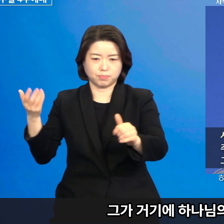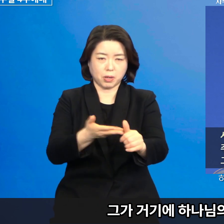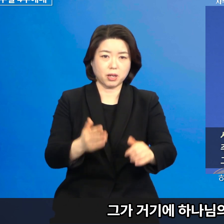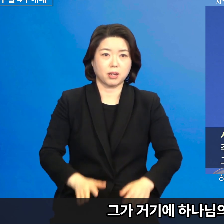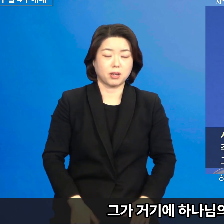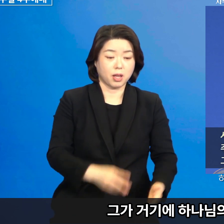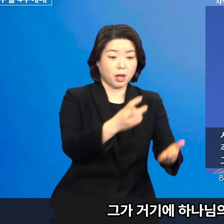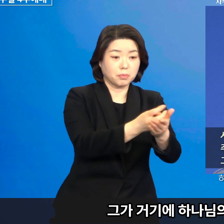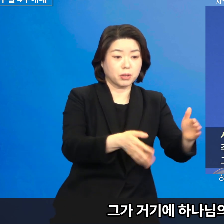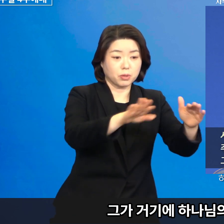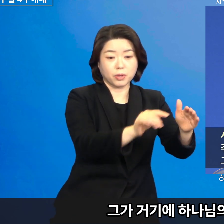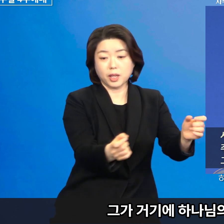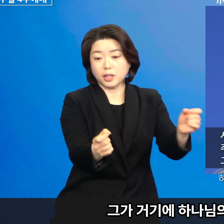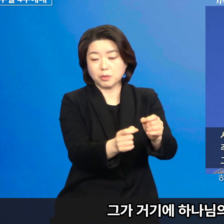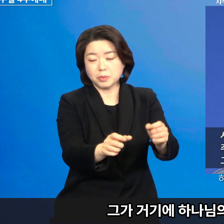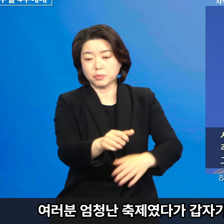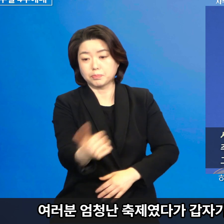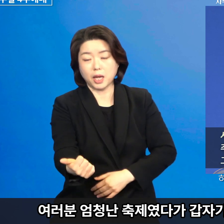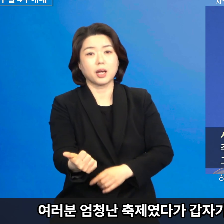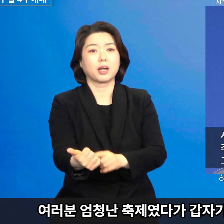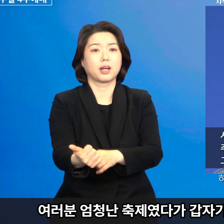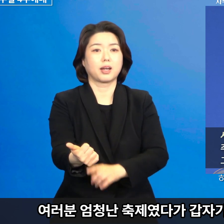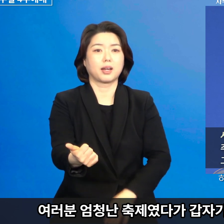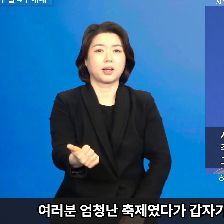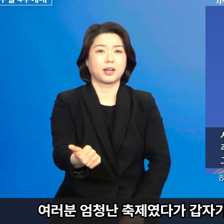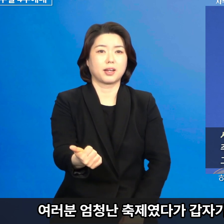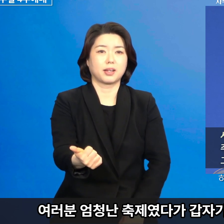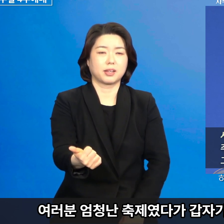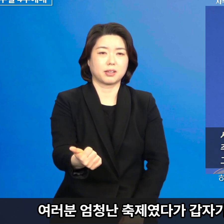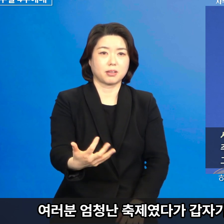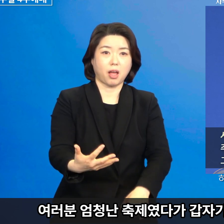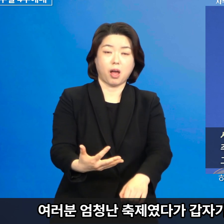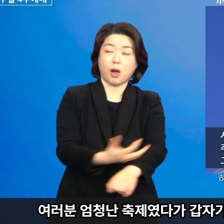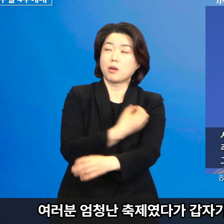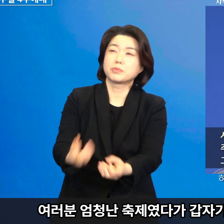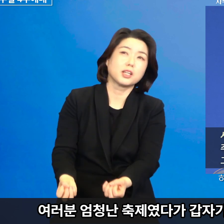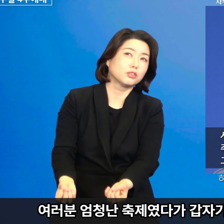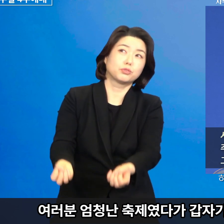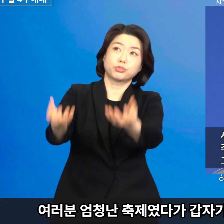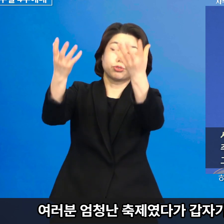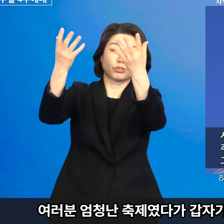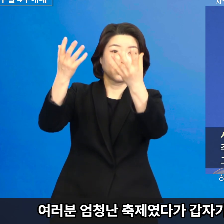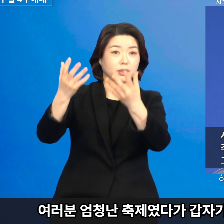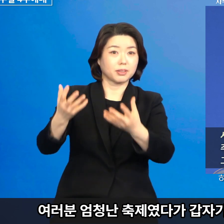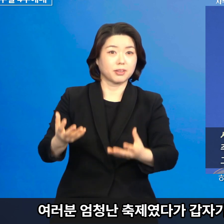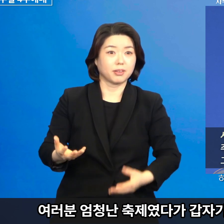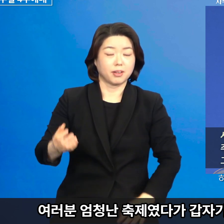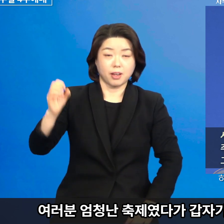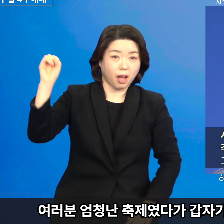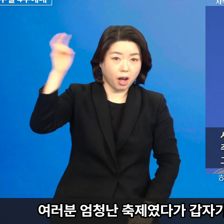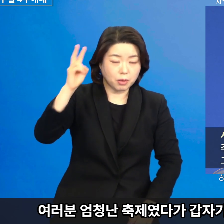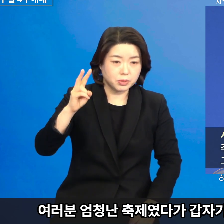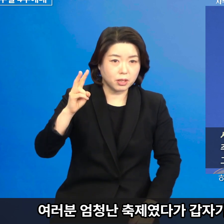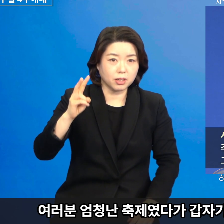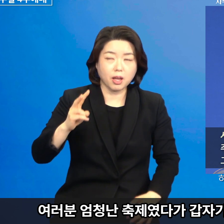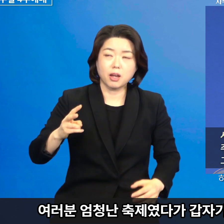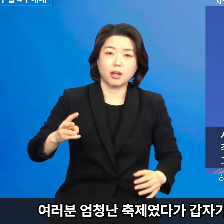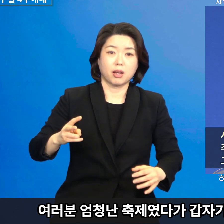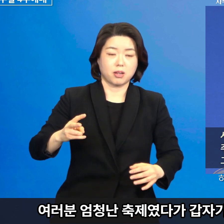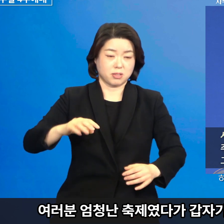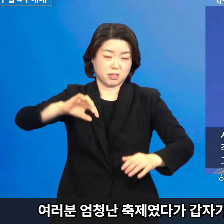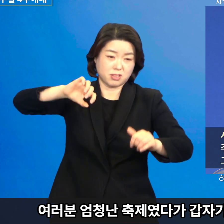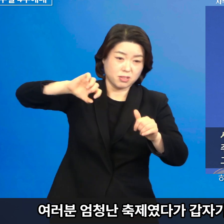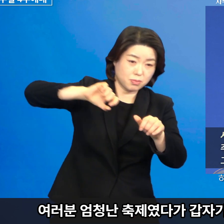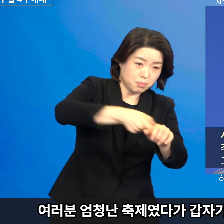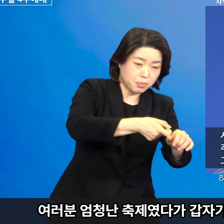곁에서 죽었다. 여러분, 엄청난 축제였다가 갑자기 와 하는데 사람이 딱 죽었어요.